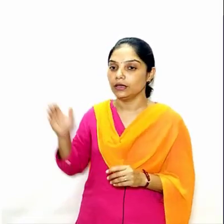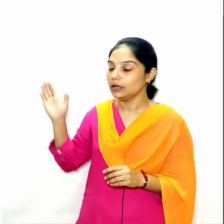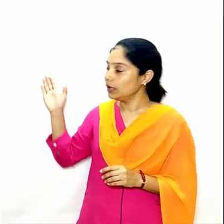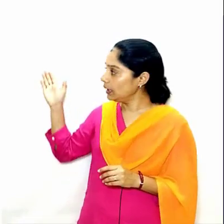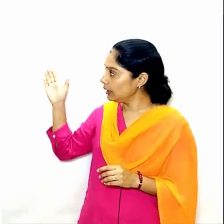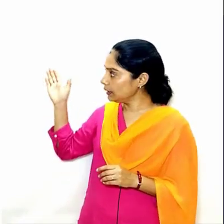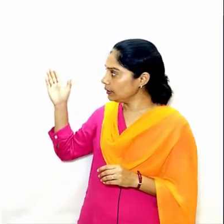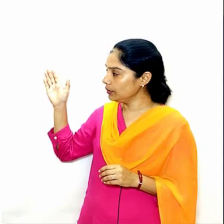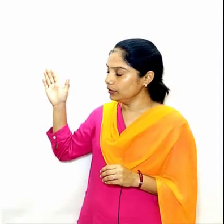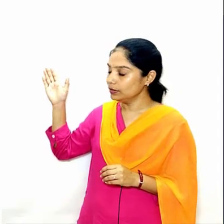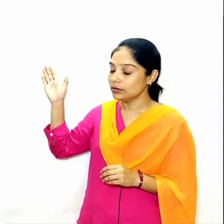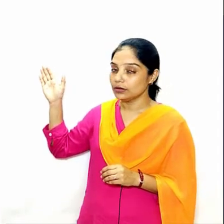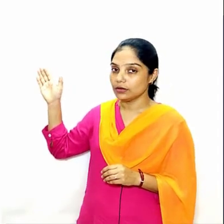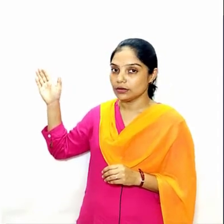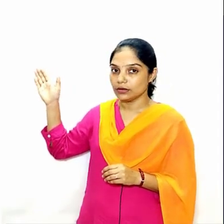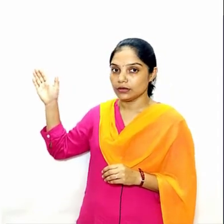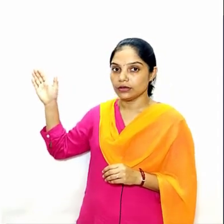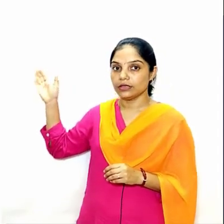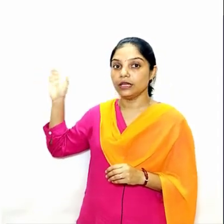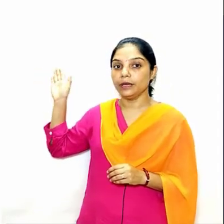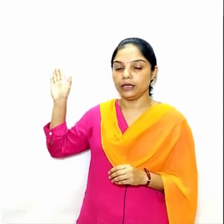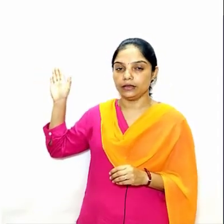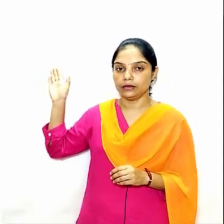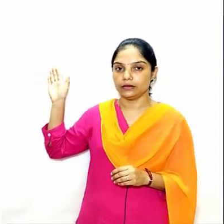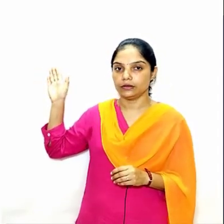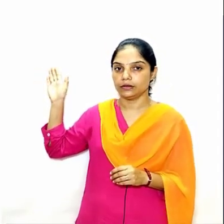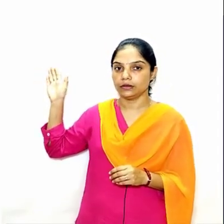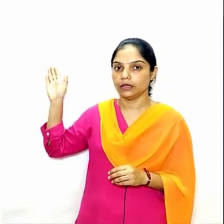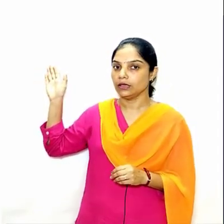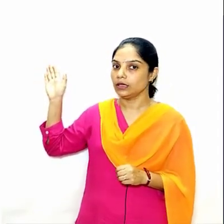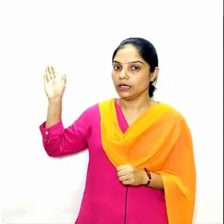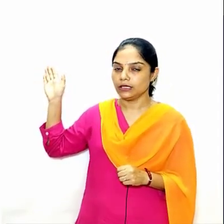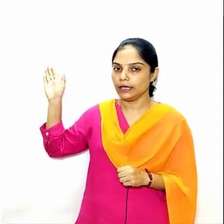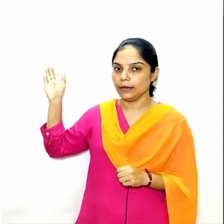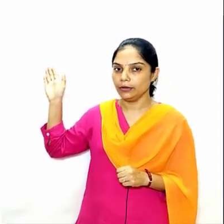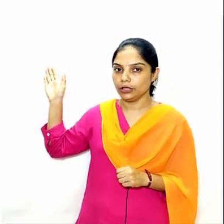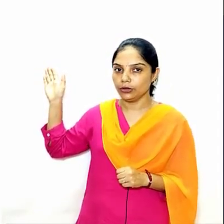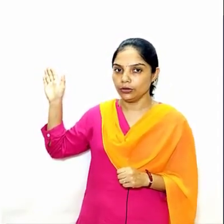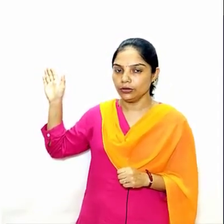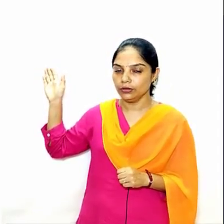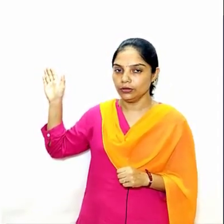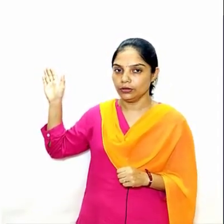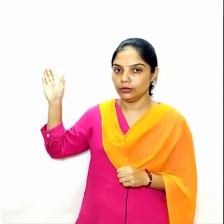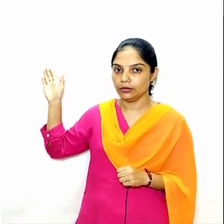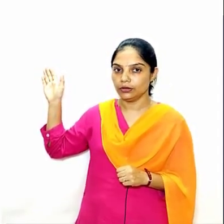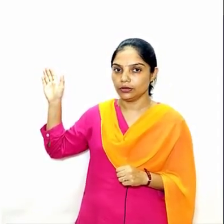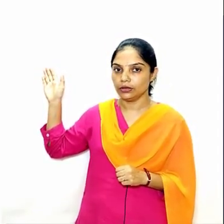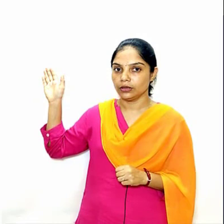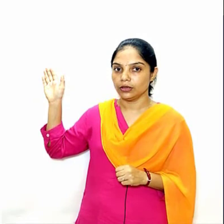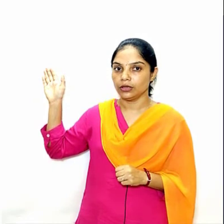अच्छा। अगला देखो, जमीन, इसे क्या बोलते हो?